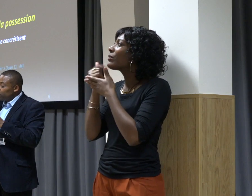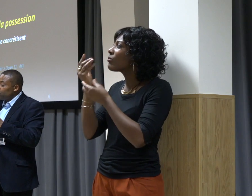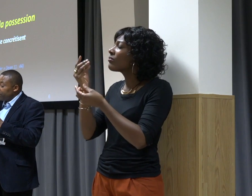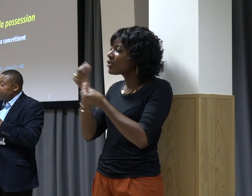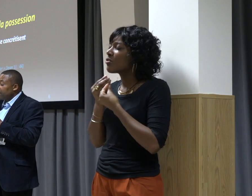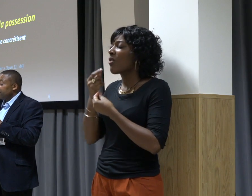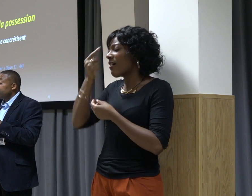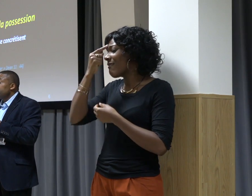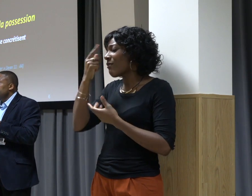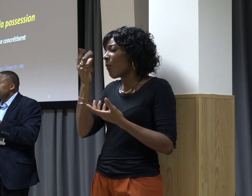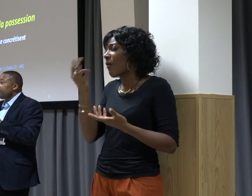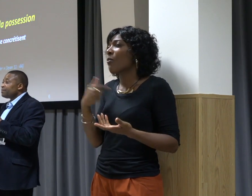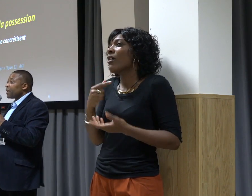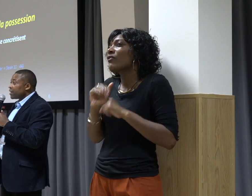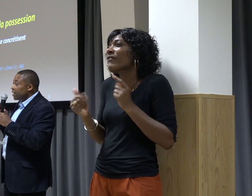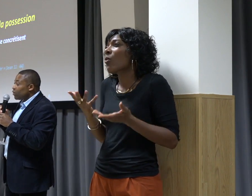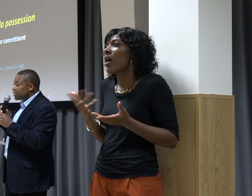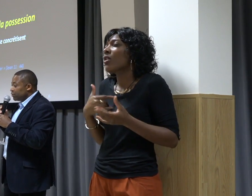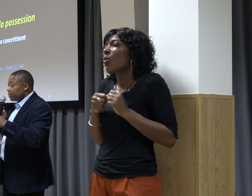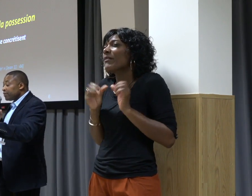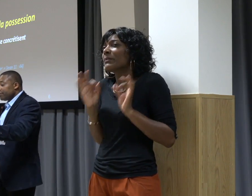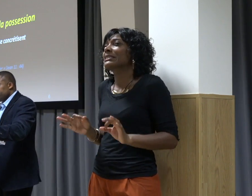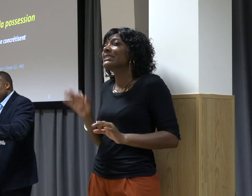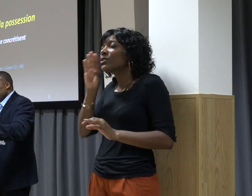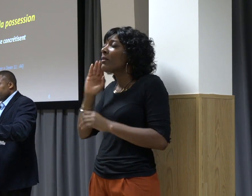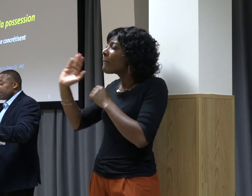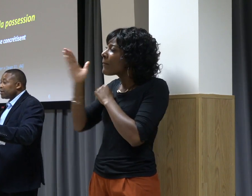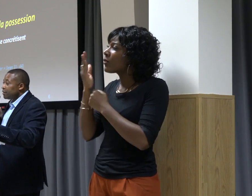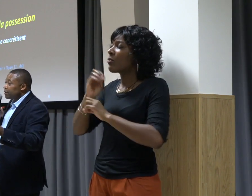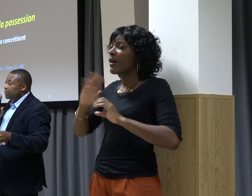Qu'est-ce que je dois faire? Éclaire-moi, Seigneur.